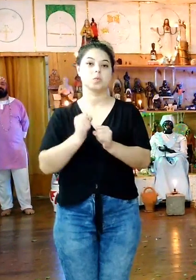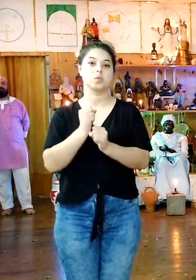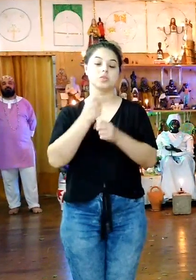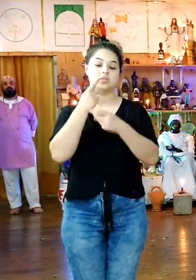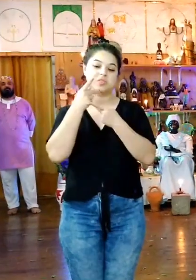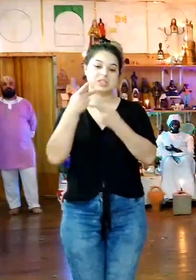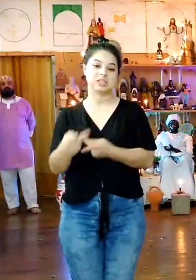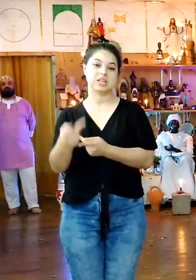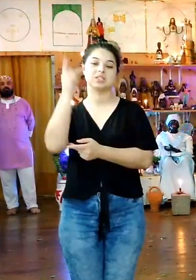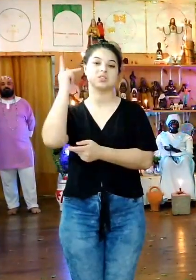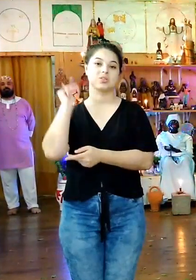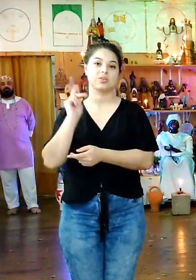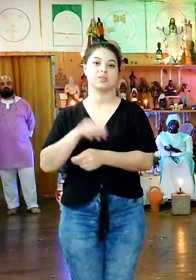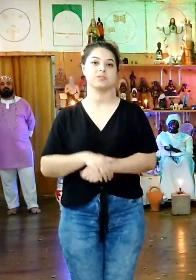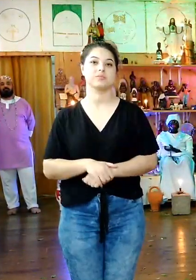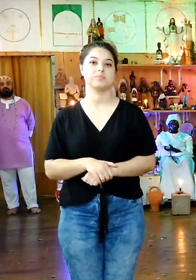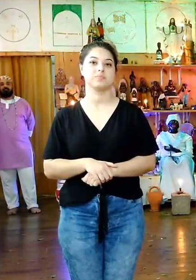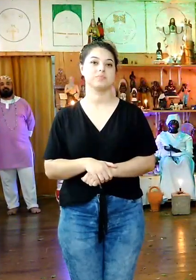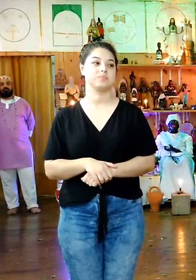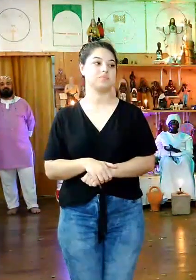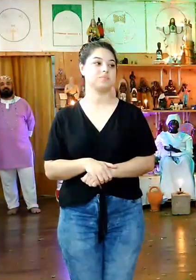a história